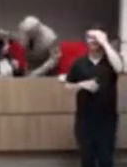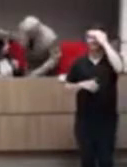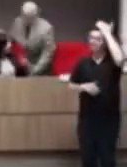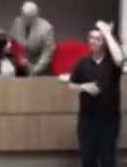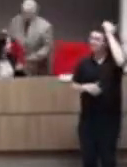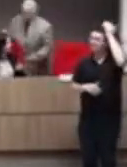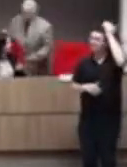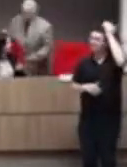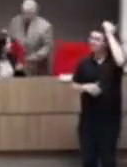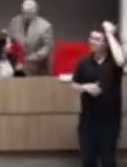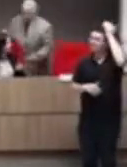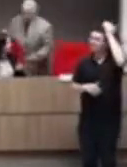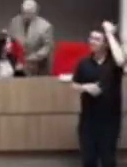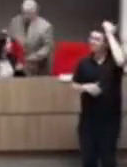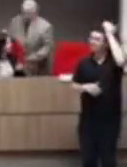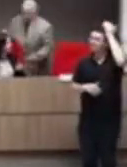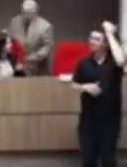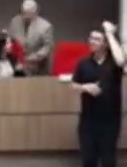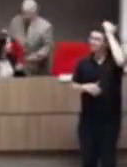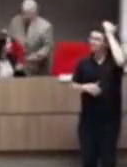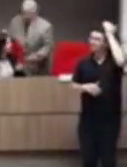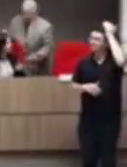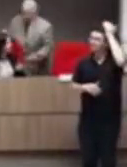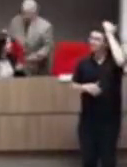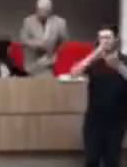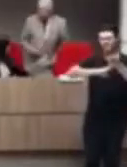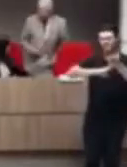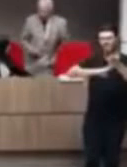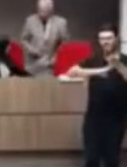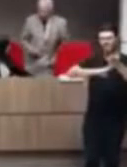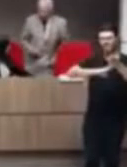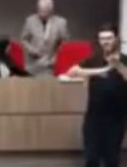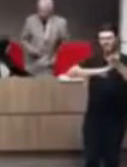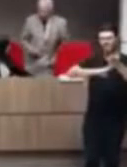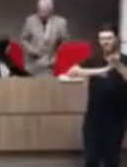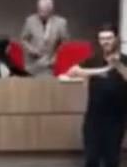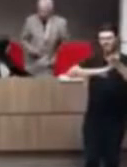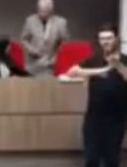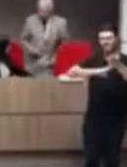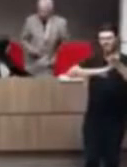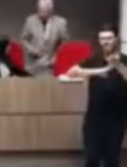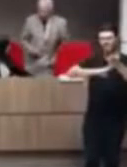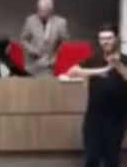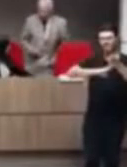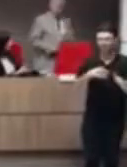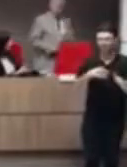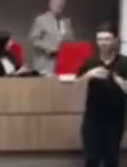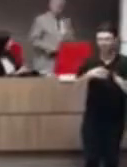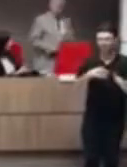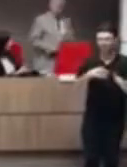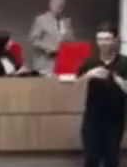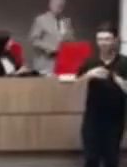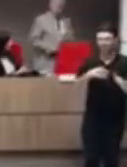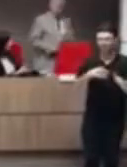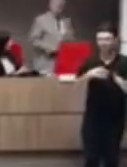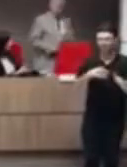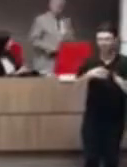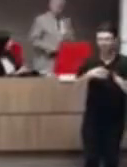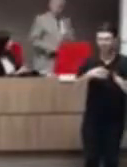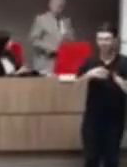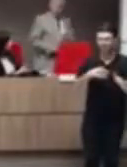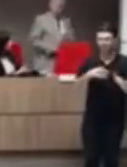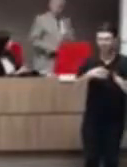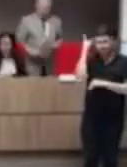Uma outra face da metodologia, que é importante dizer, é porque orquestrar aproximadamente 500